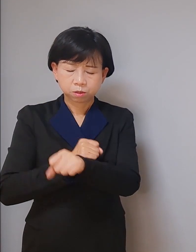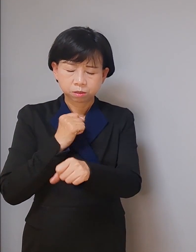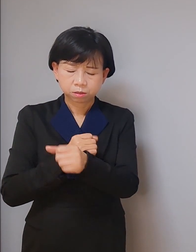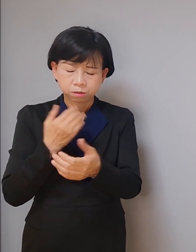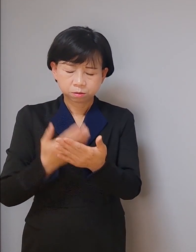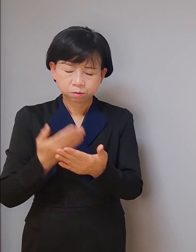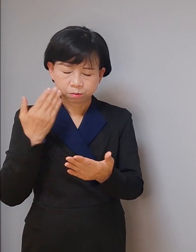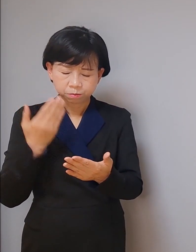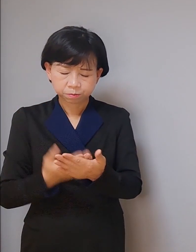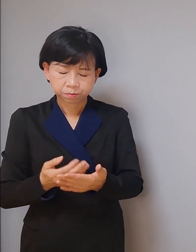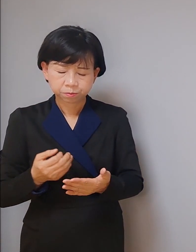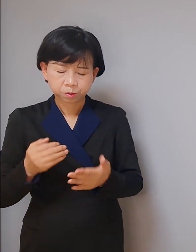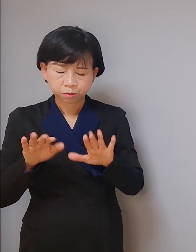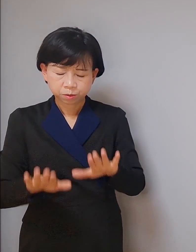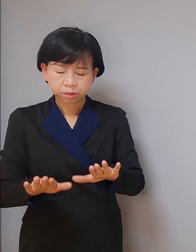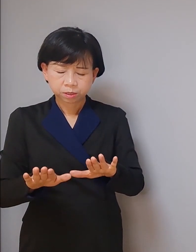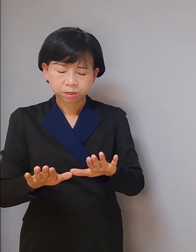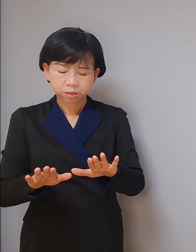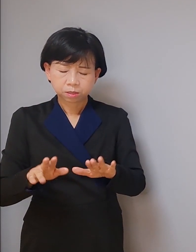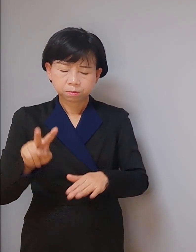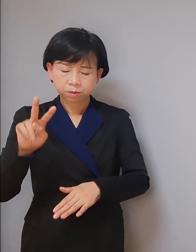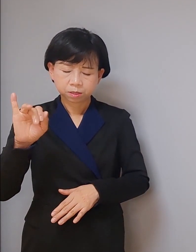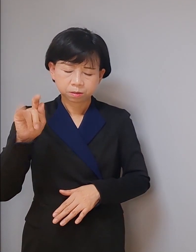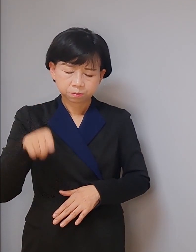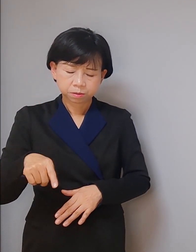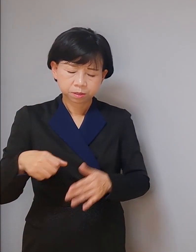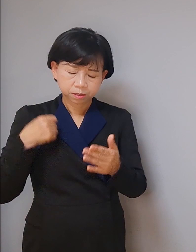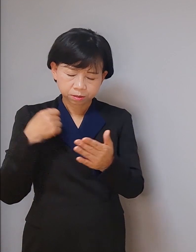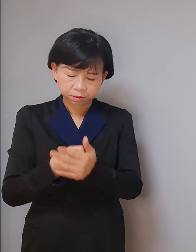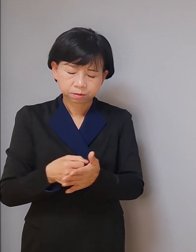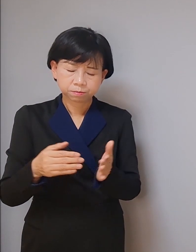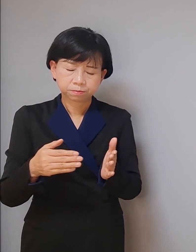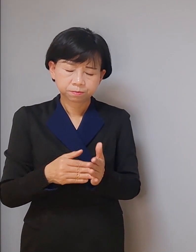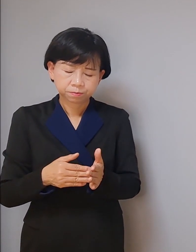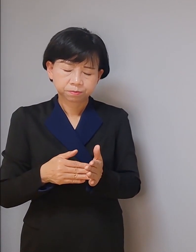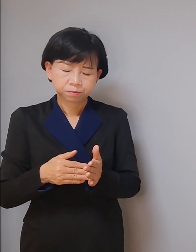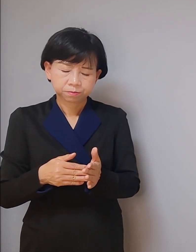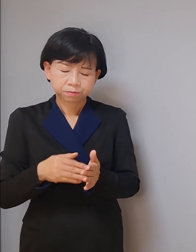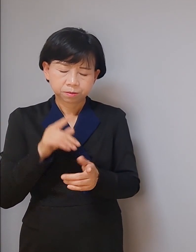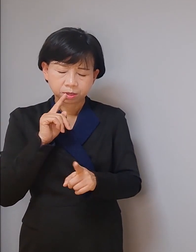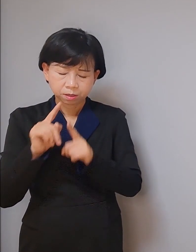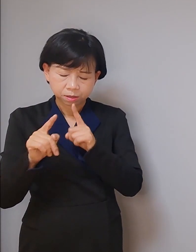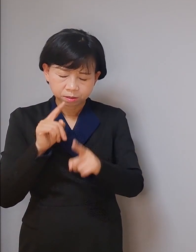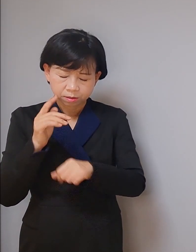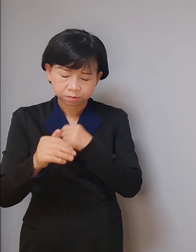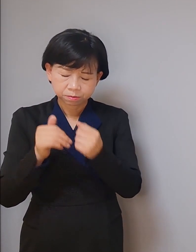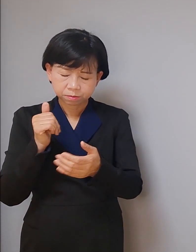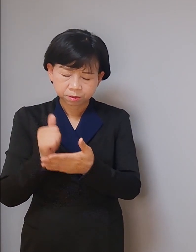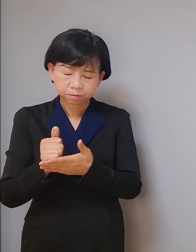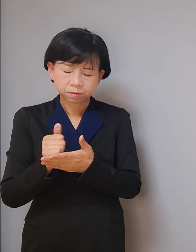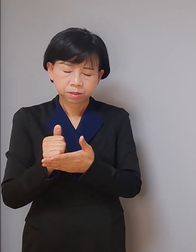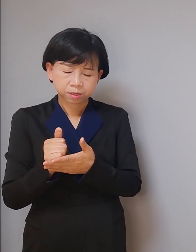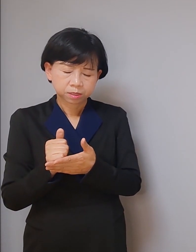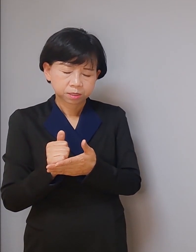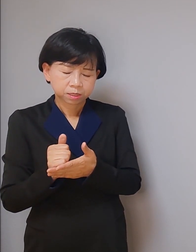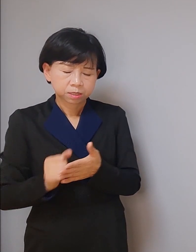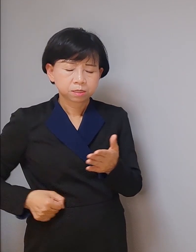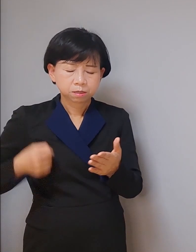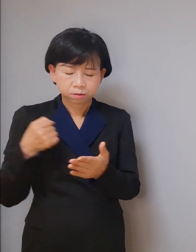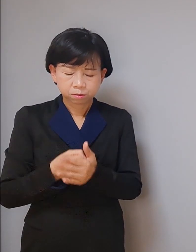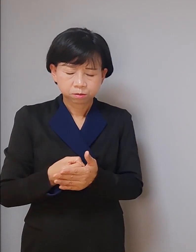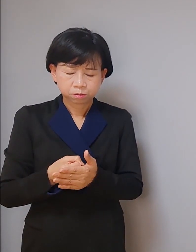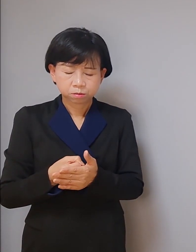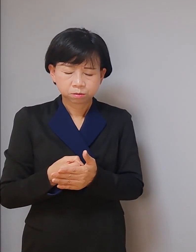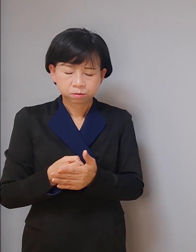하여 주시옵소서. 오늘 이 시간 VIP를 작정했습니다. 아버지, 작정할 마음을 또 작정할